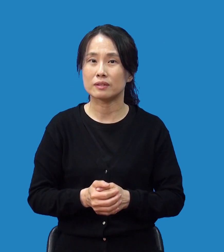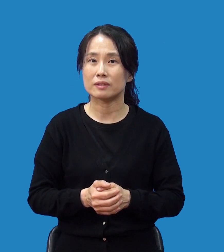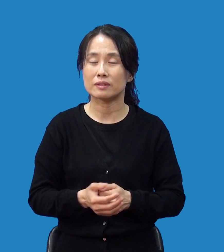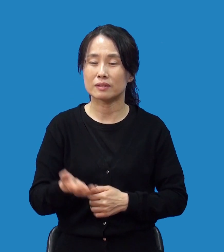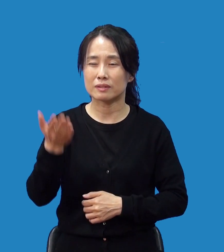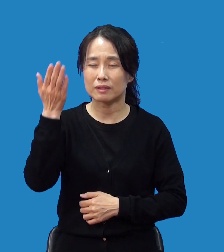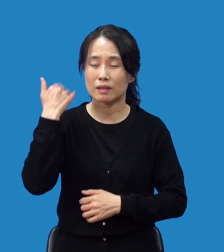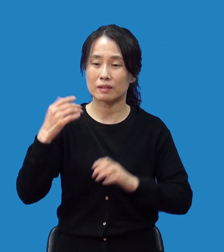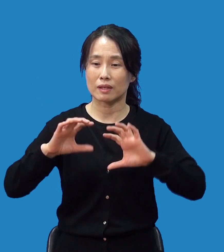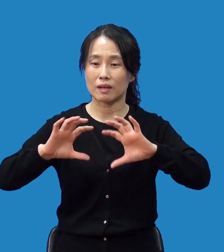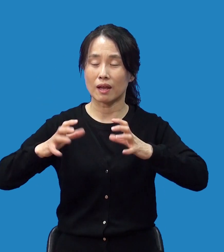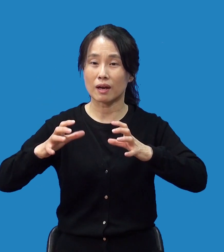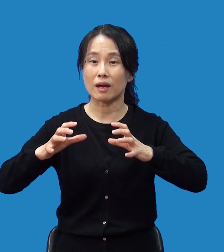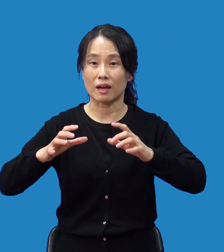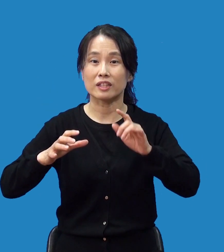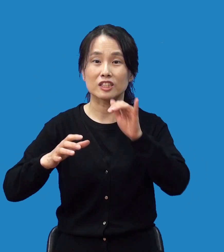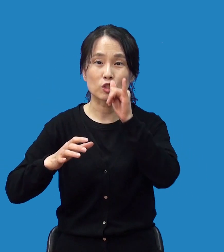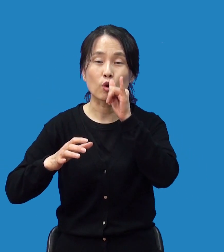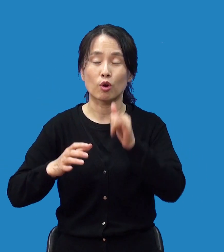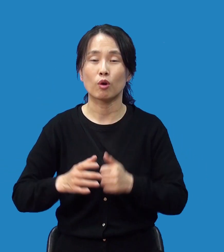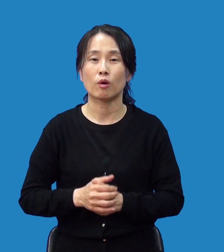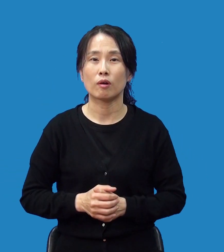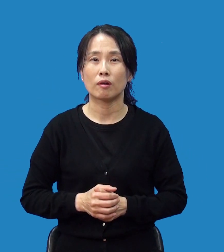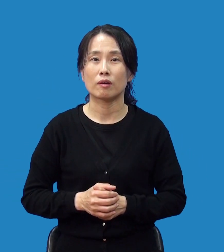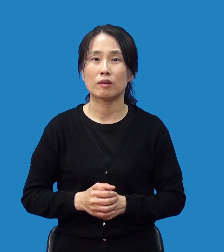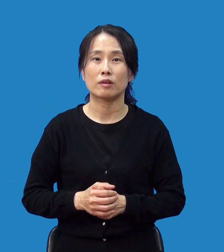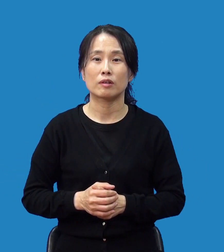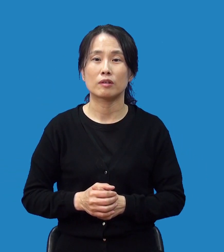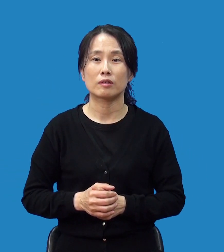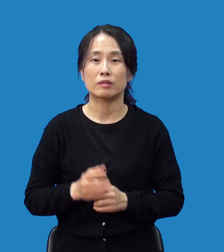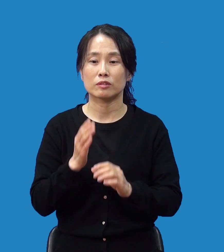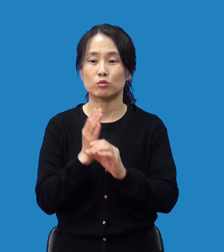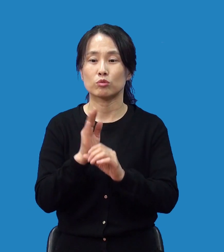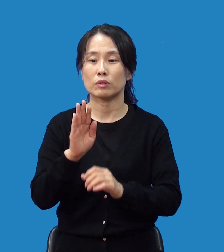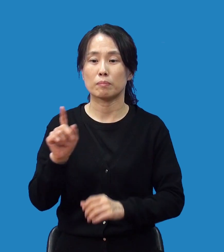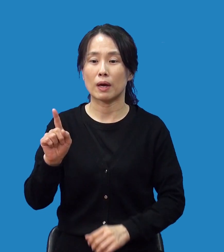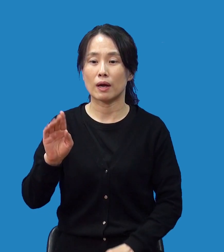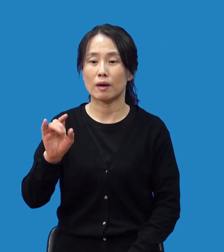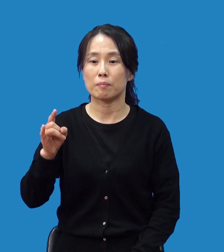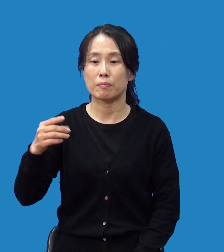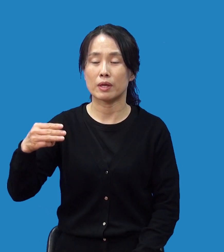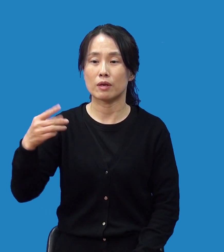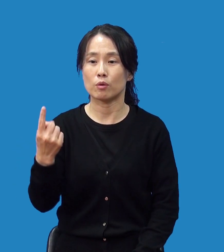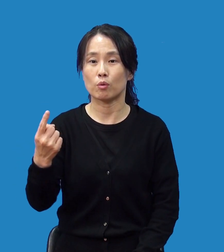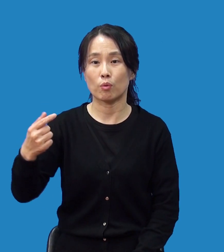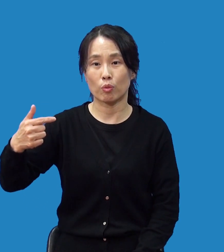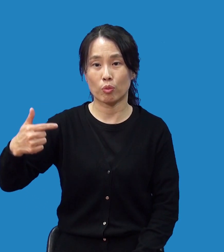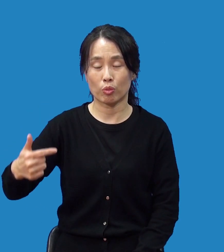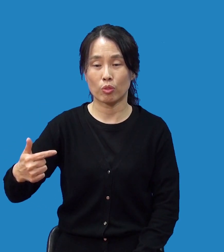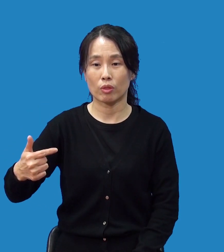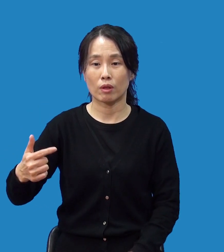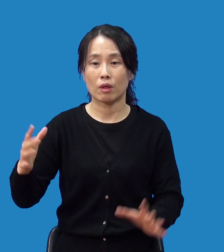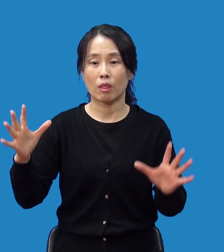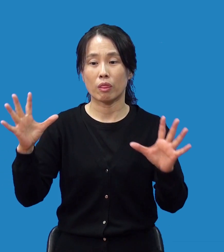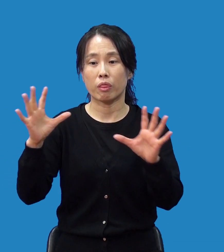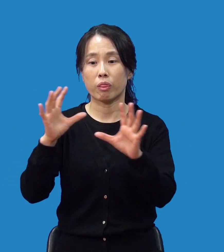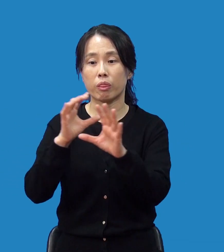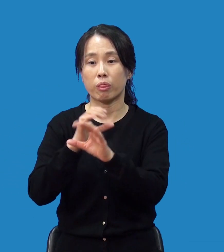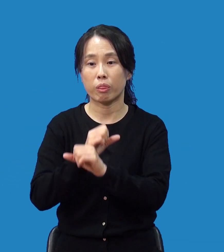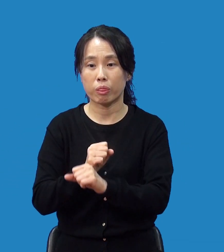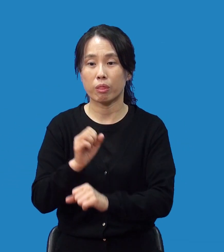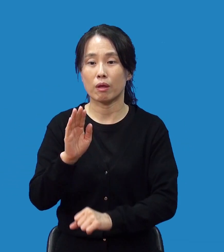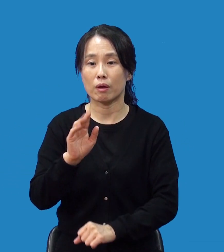제국이 등장하지요. 그 중에 바벨론, 쇠락하던 바벨론